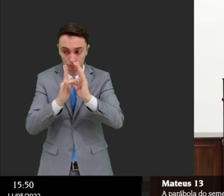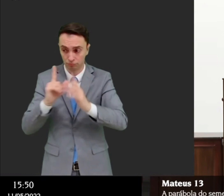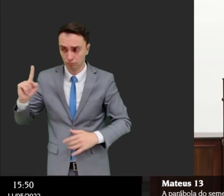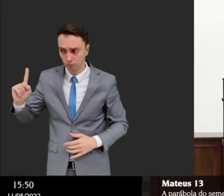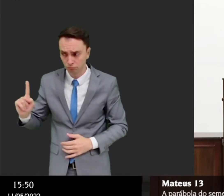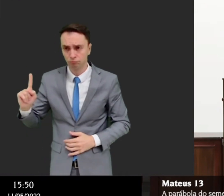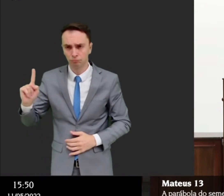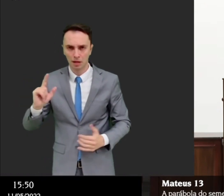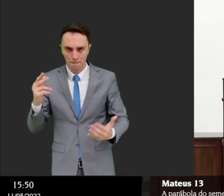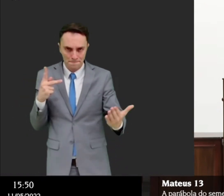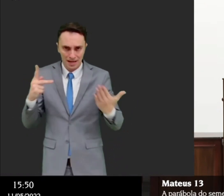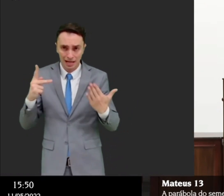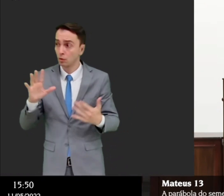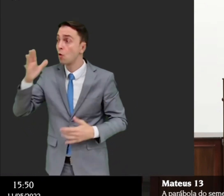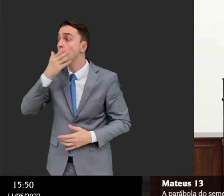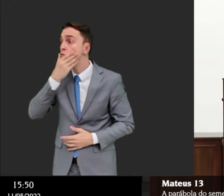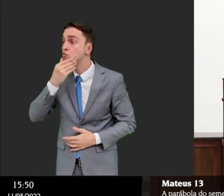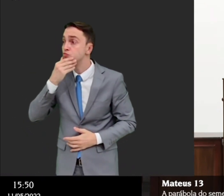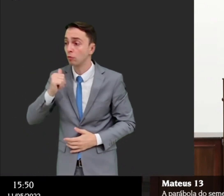semeador saiu a semear.